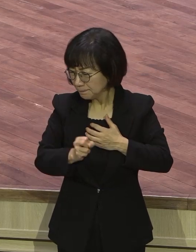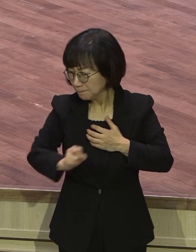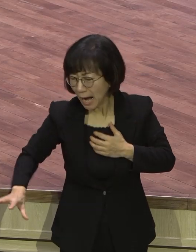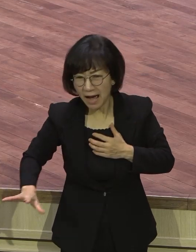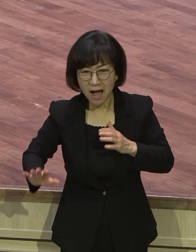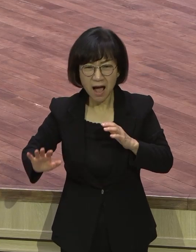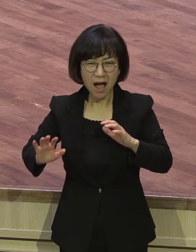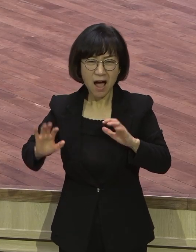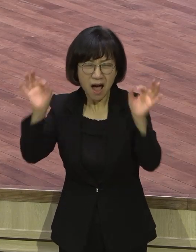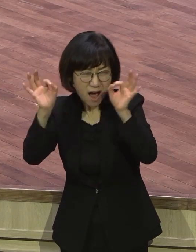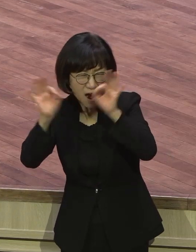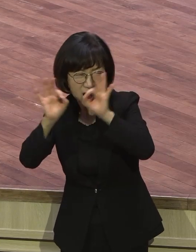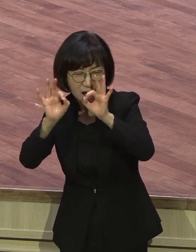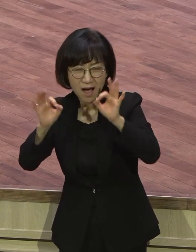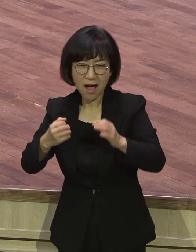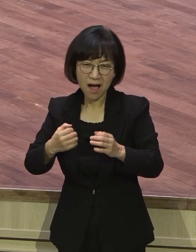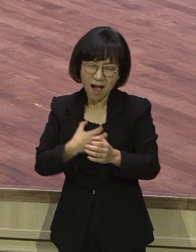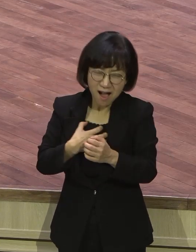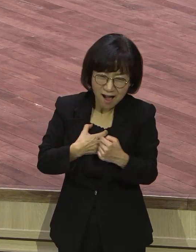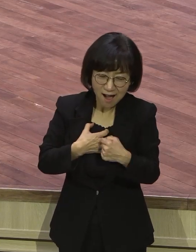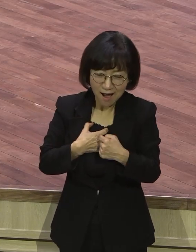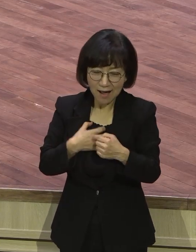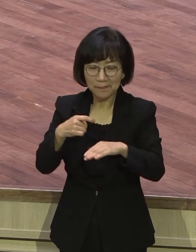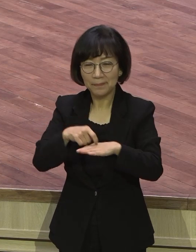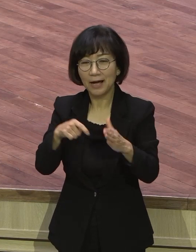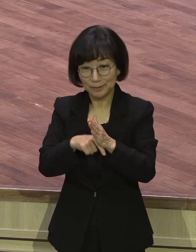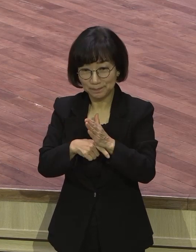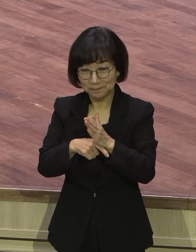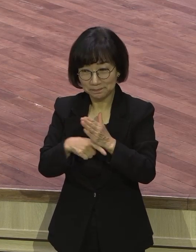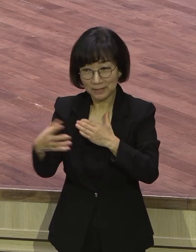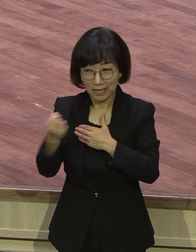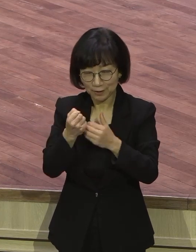찾듯이 그런 간절함